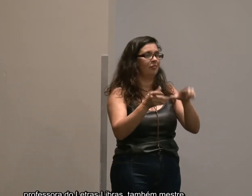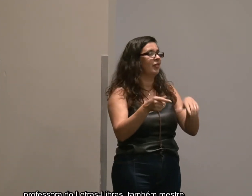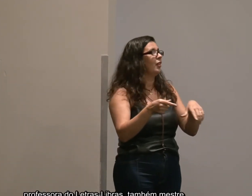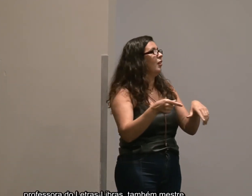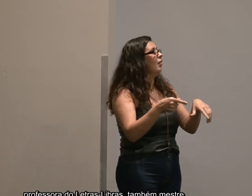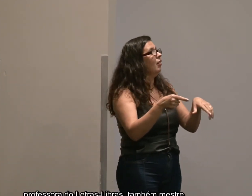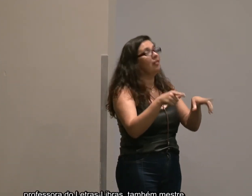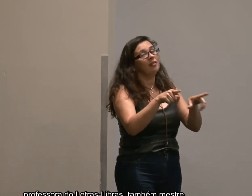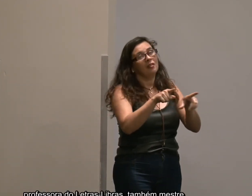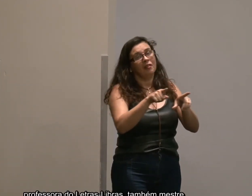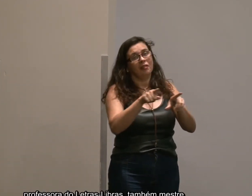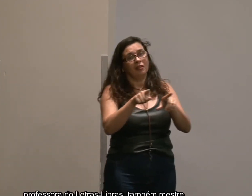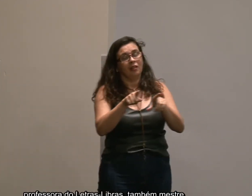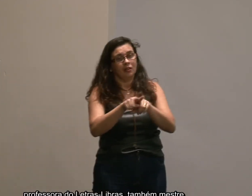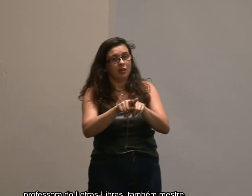professora do Letras Libras